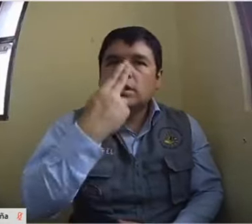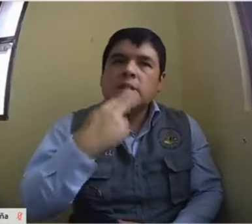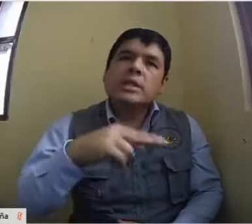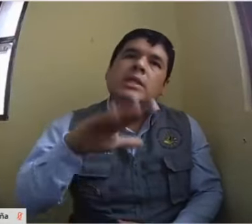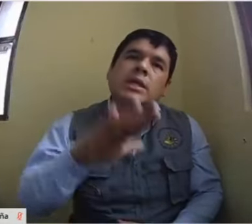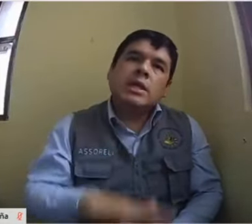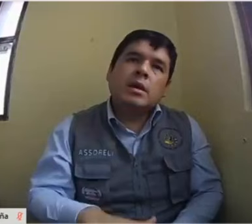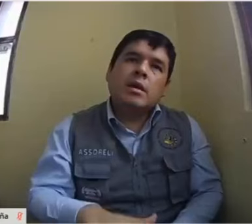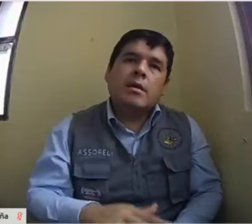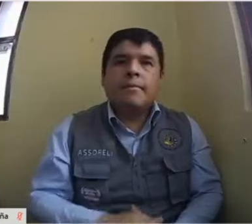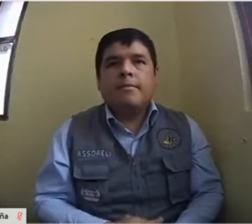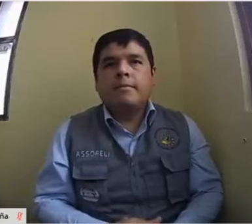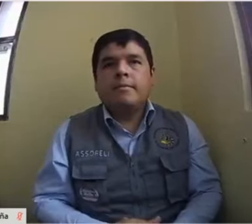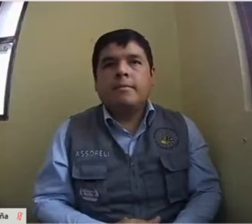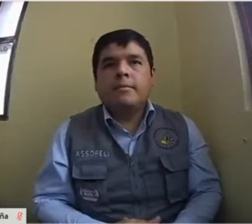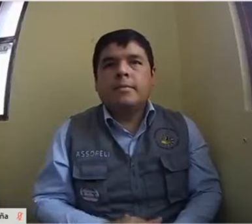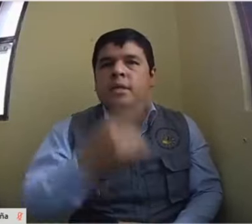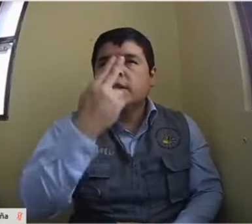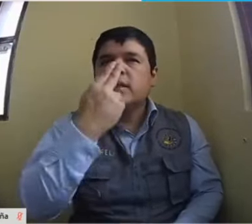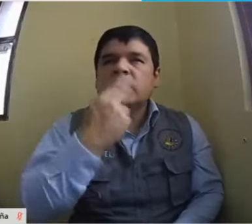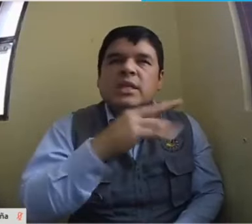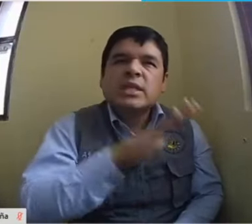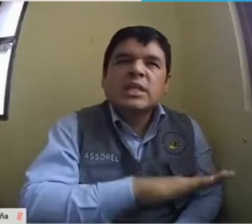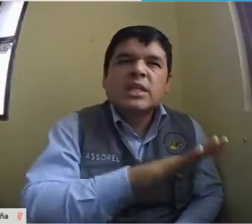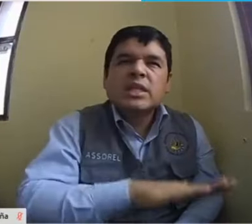niño, niño,